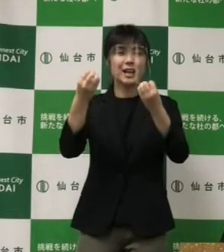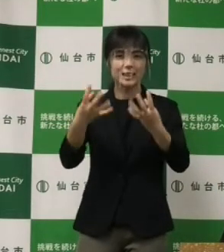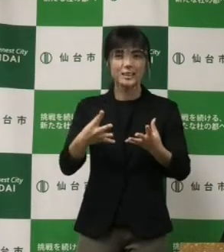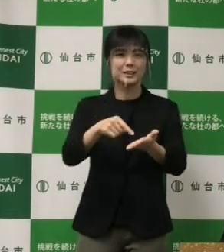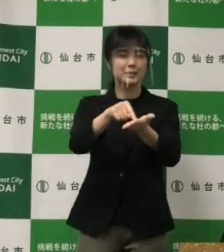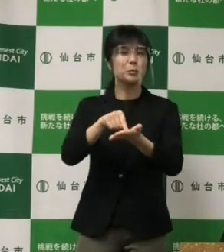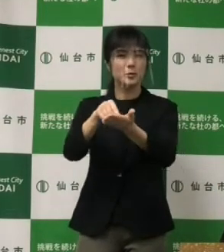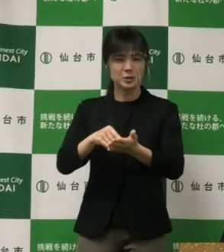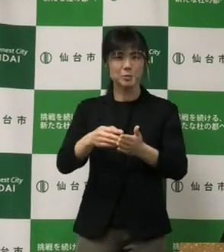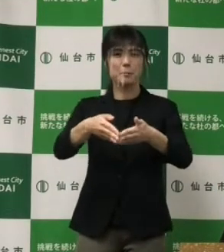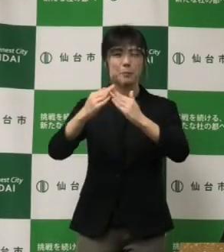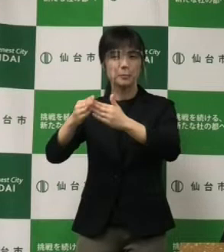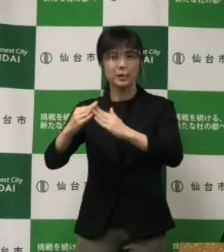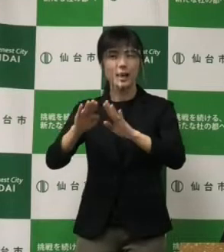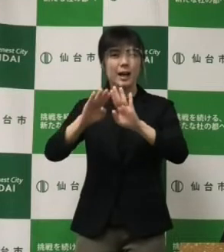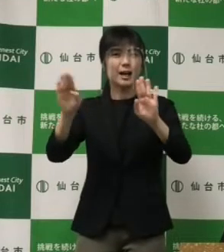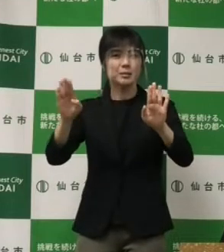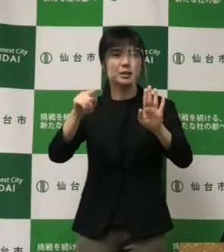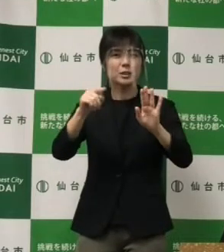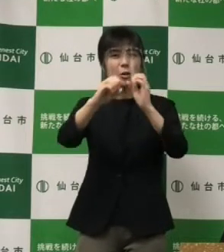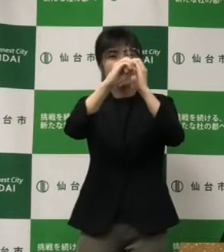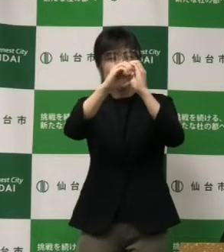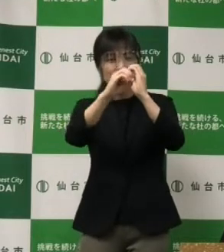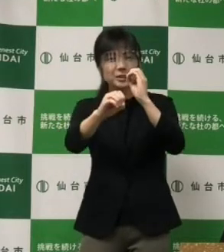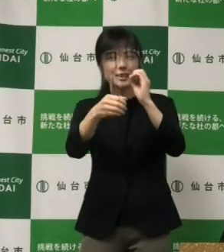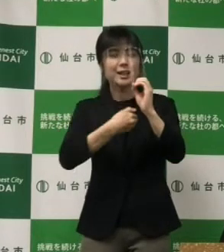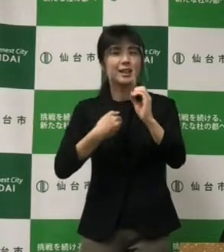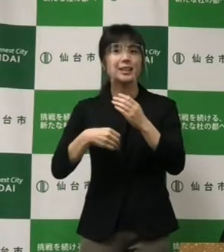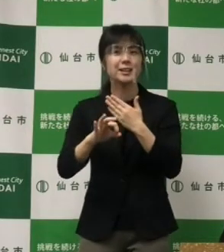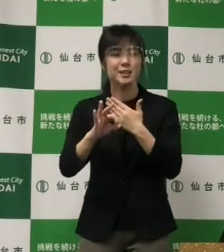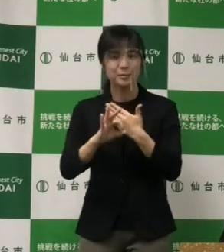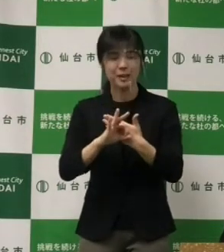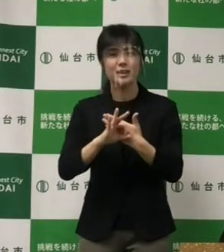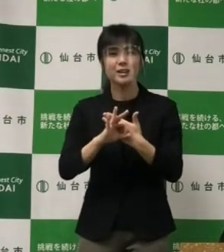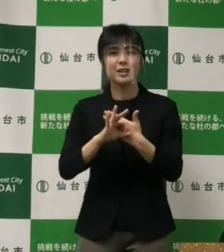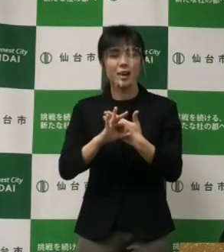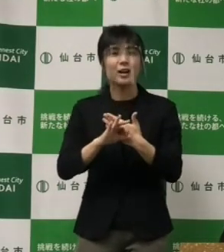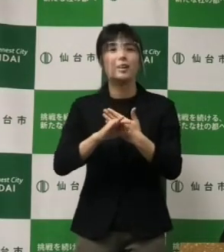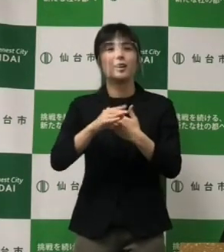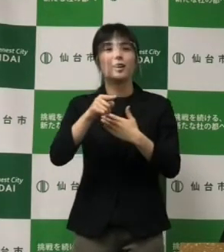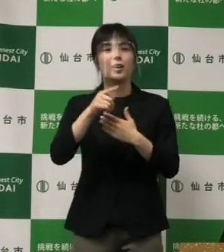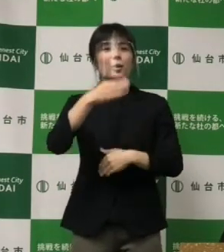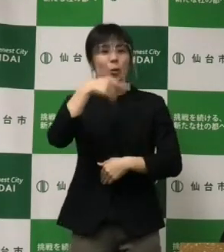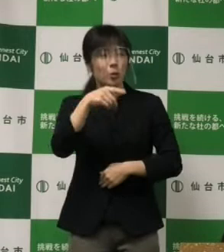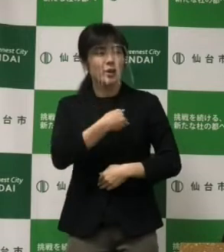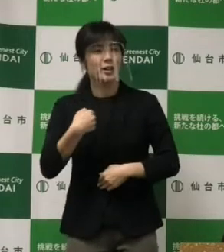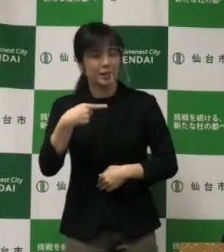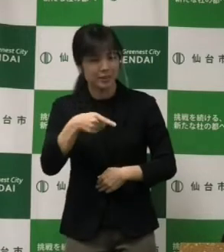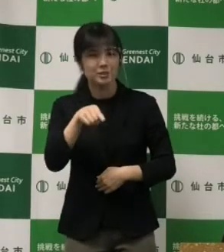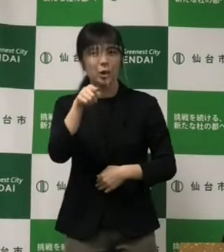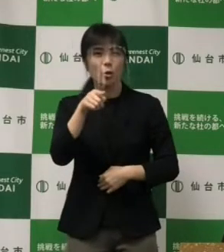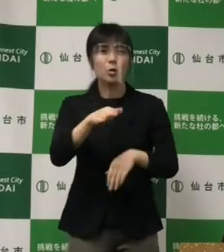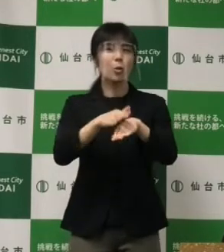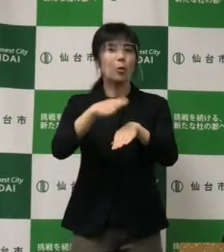相談の皆さんたちもそうだと思いますし、こういうことができるんだな、こういうふうな事例も出てきたん